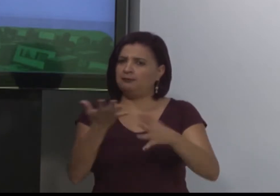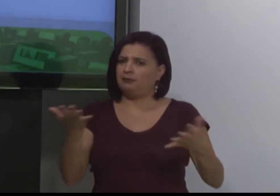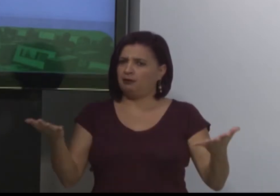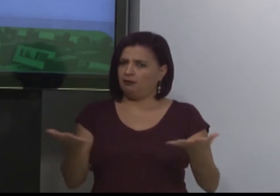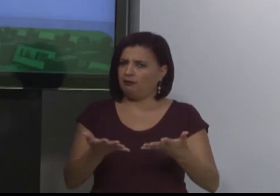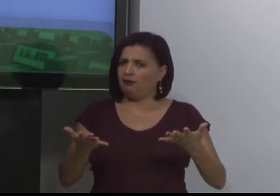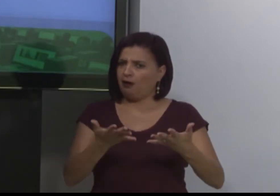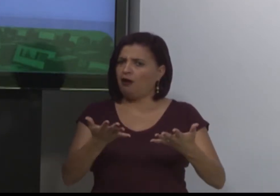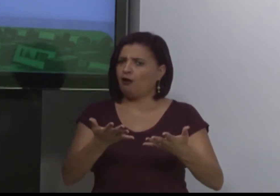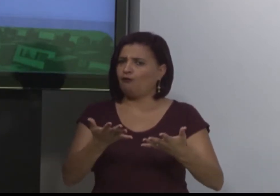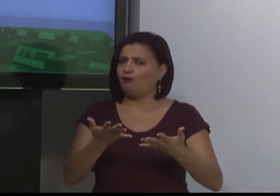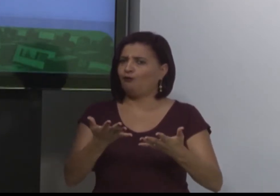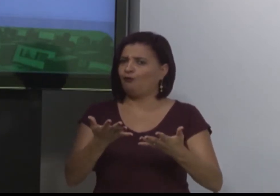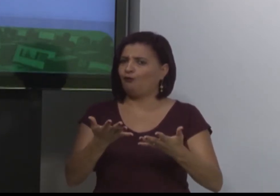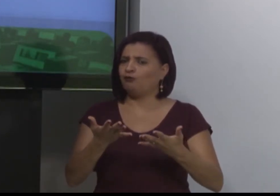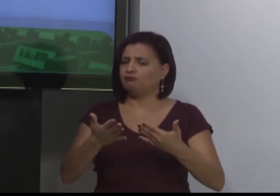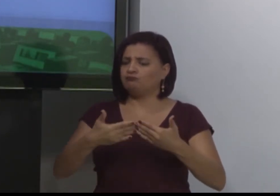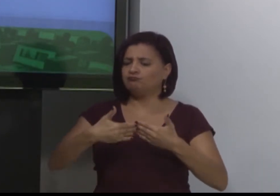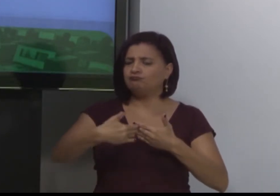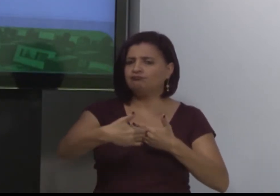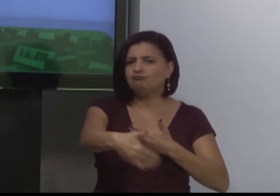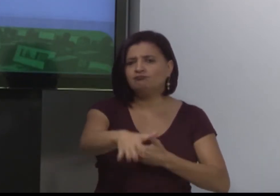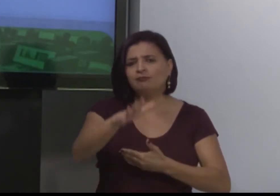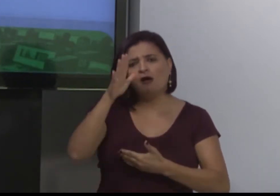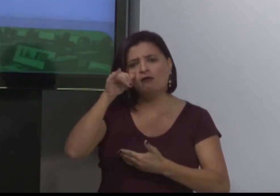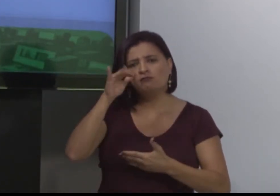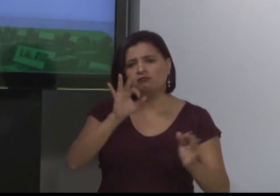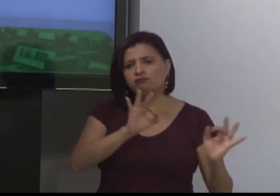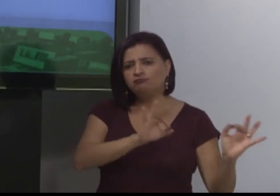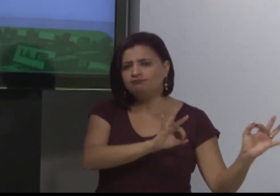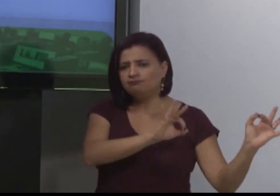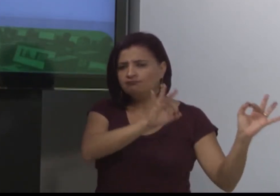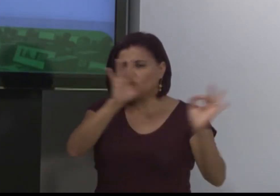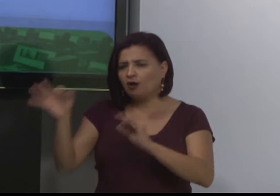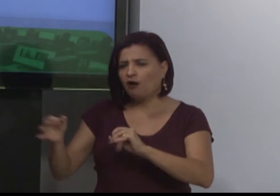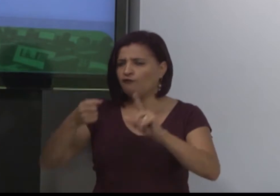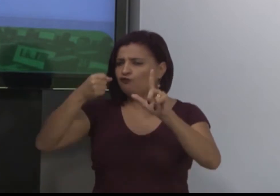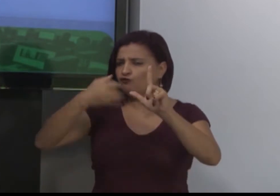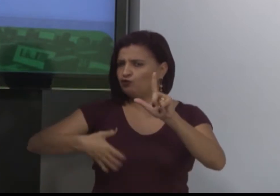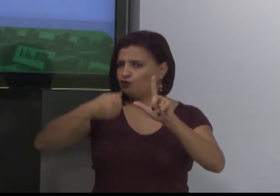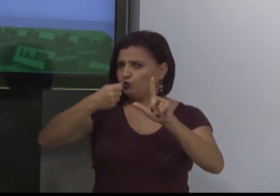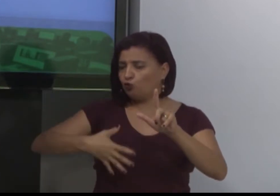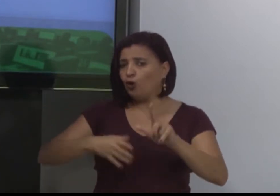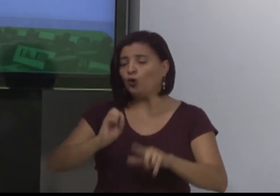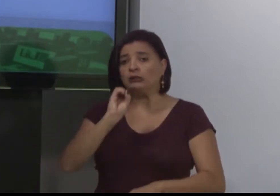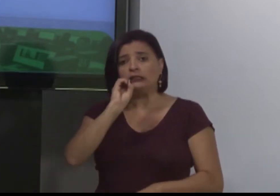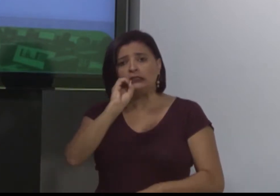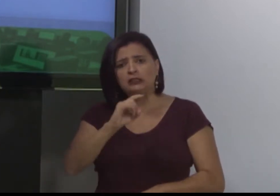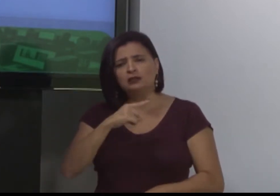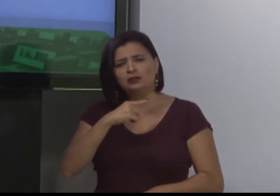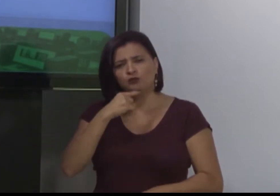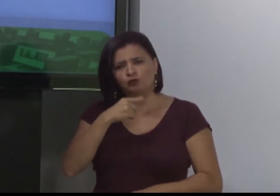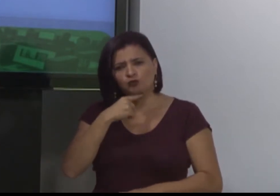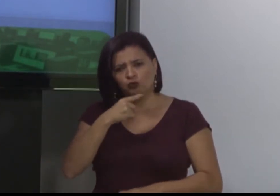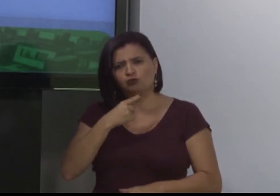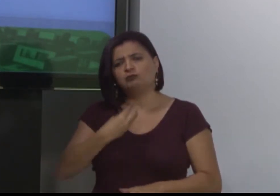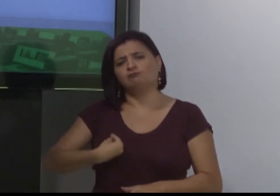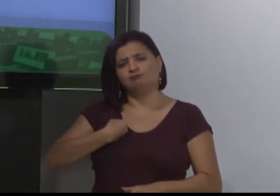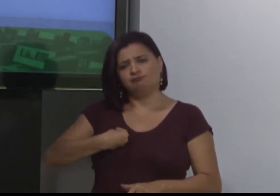da nossa disciplina, que daremos início agora. Então vejam a aula da unidade 2. Dúvidas,